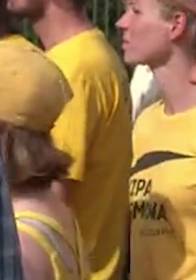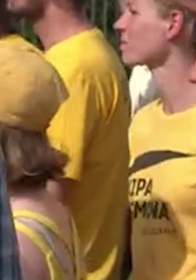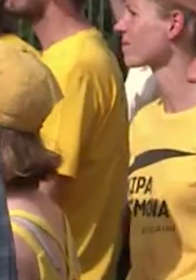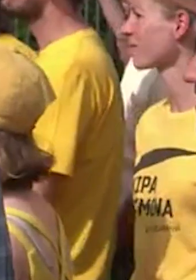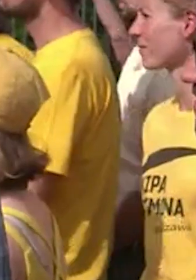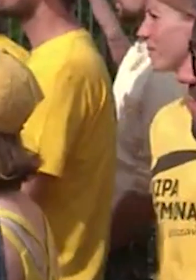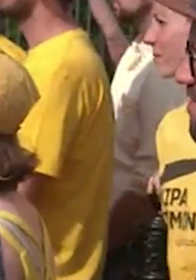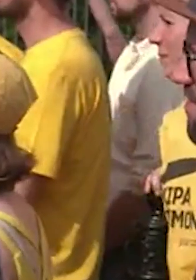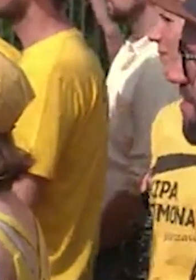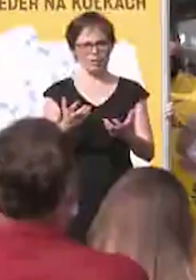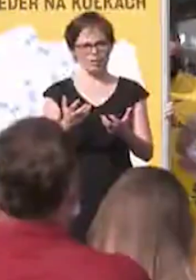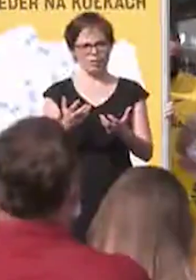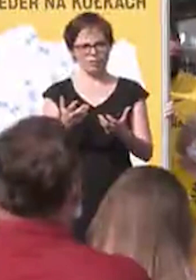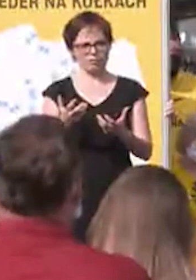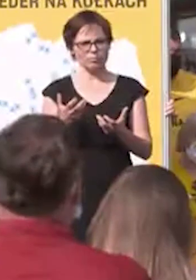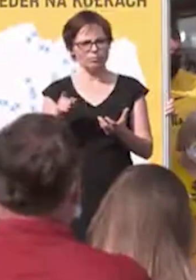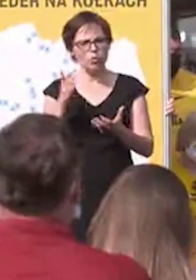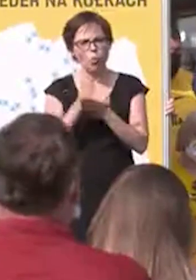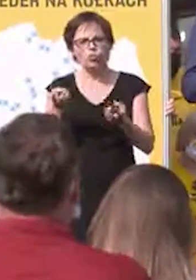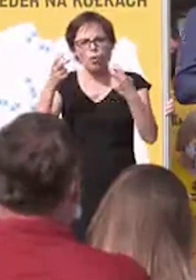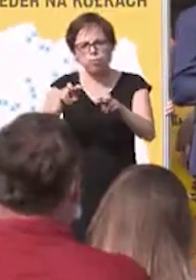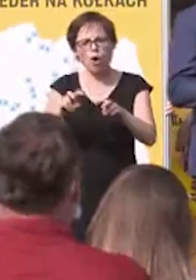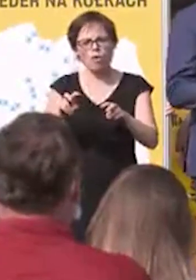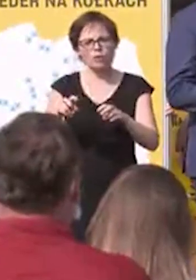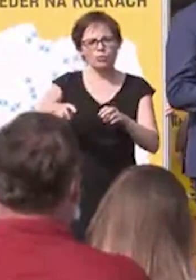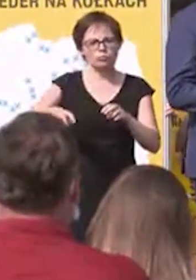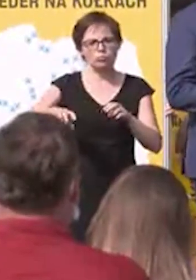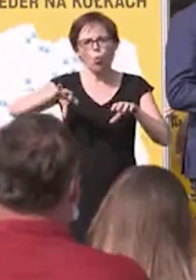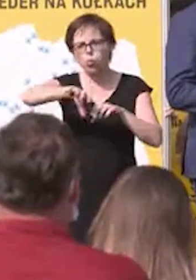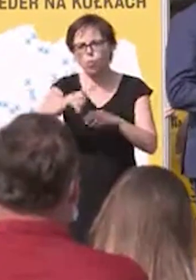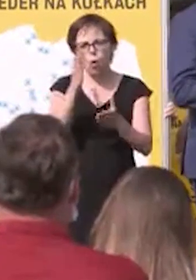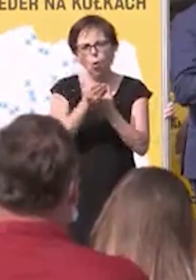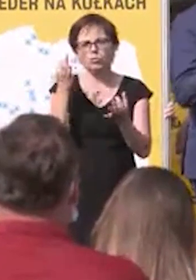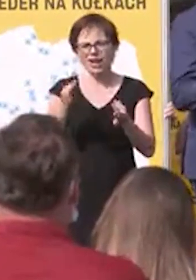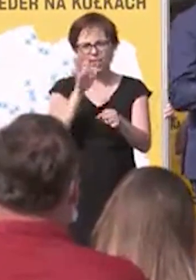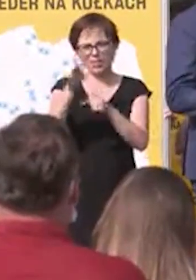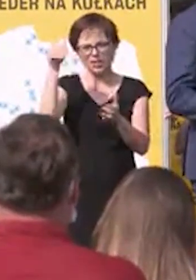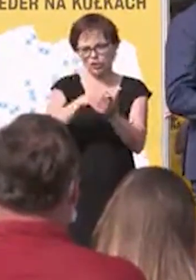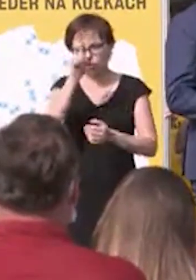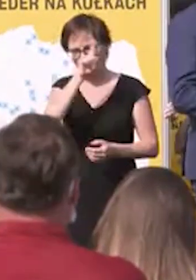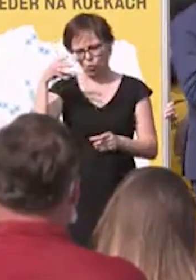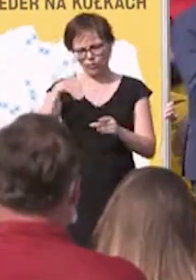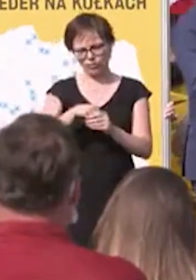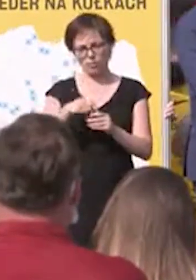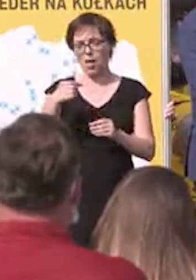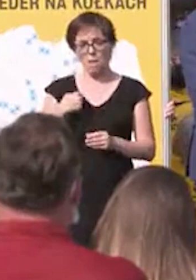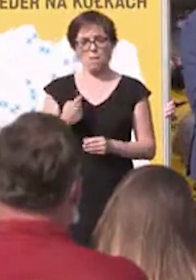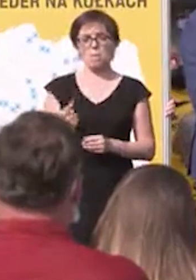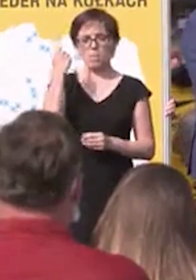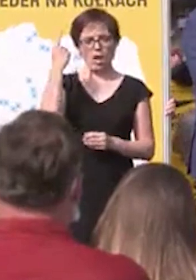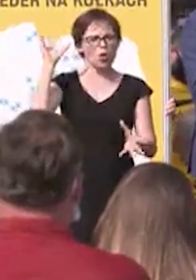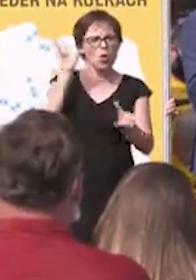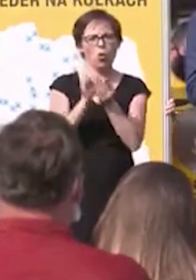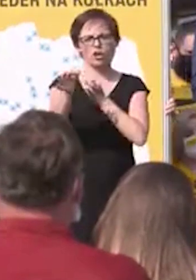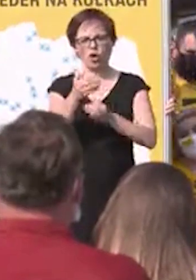który już dzisiaj łączy 15 tysięcy ludzi. Jako pierwsi w historii wolnej